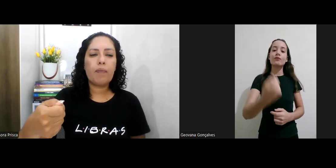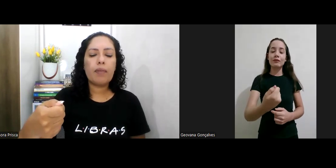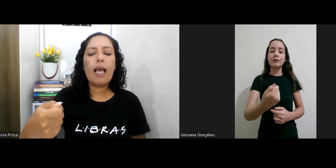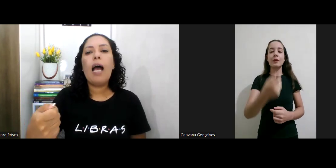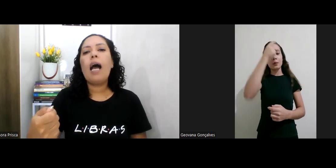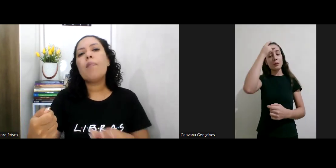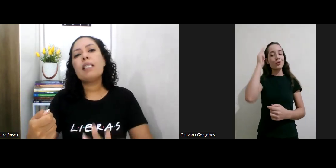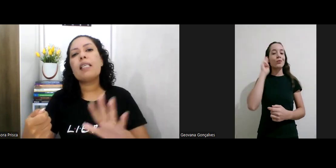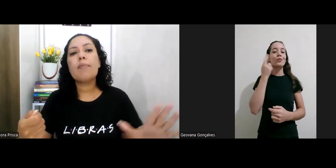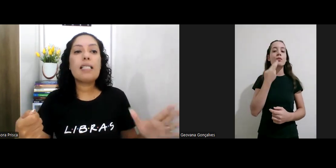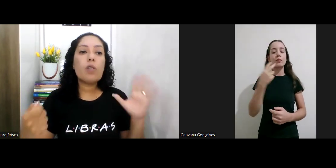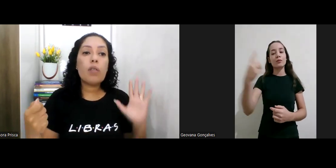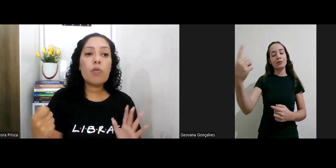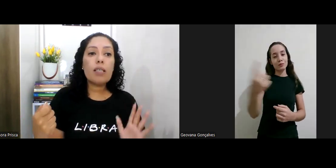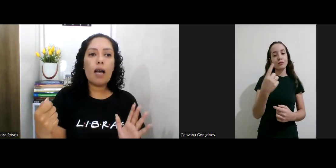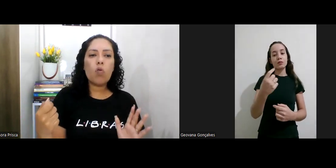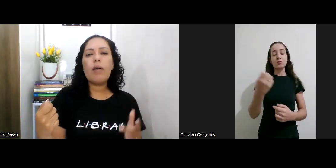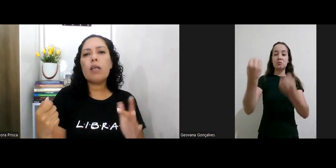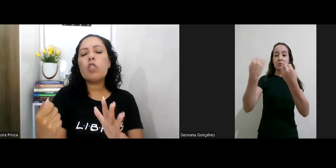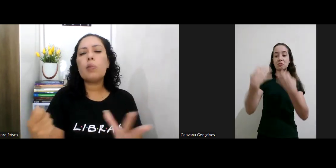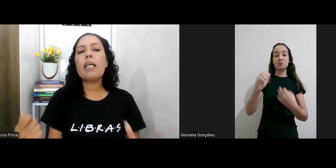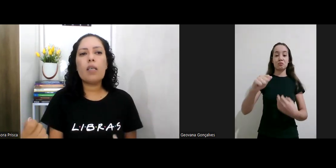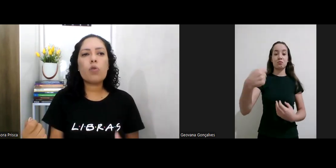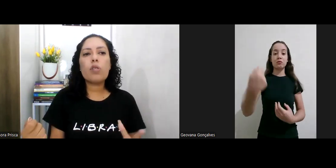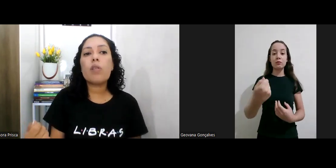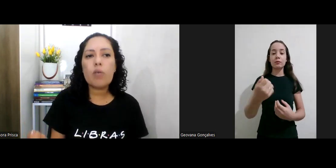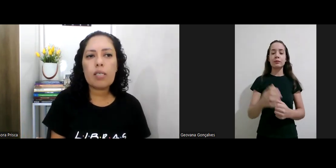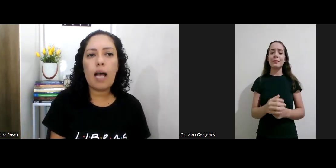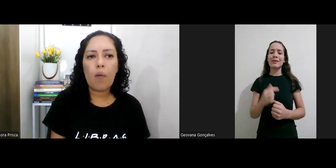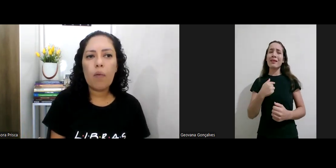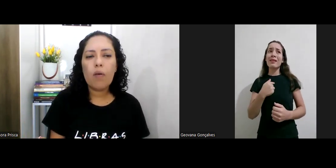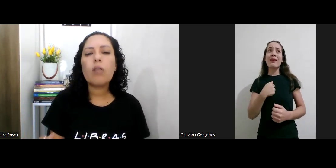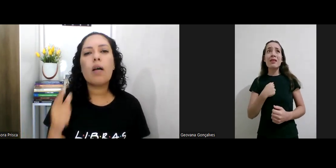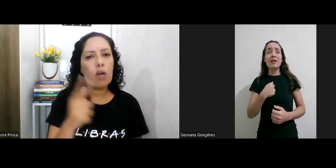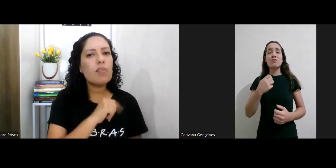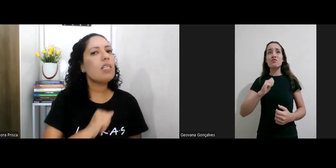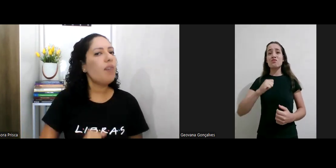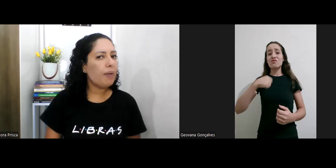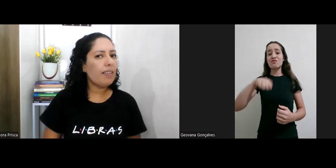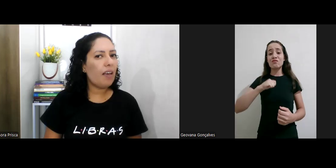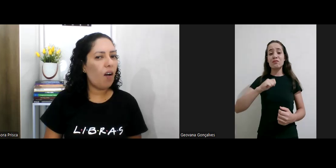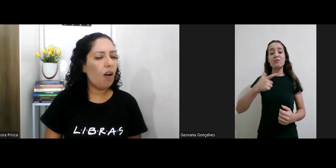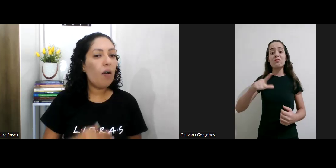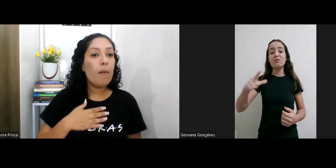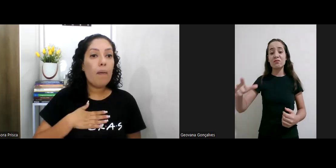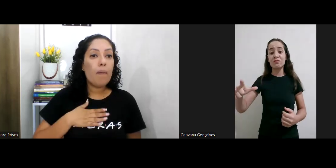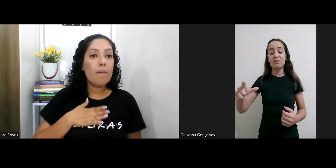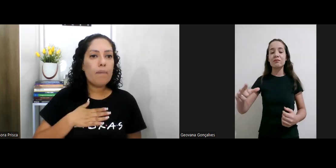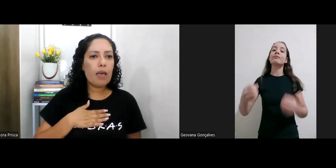dele. Ah, Priscila, mas eu não tenho sinal. Como é que eu vou explicar isso que eu não tenho sinal? Então agora você vai aprender,